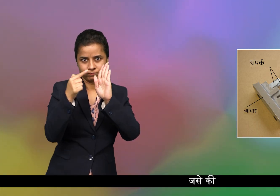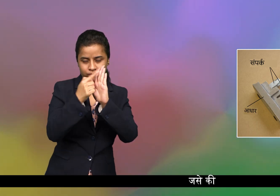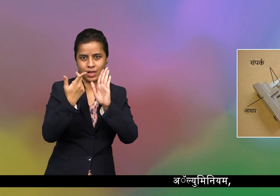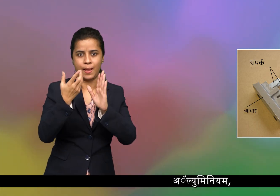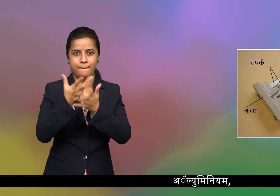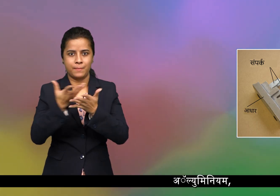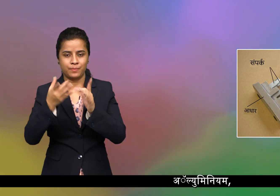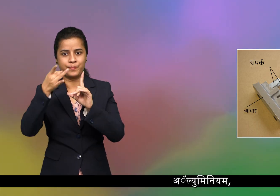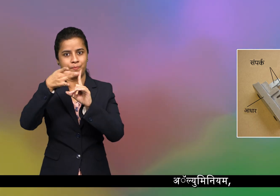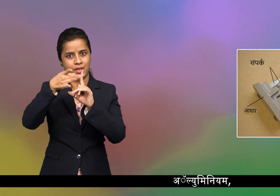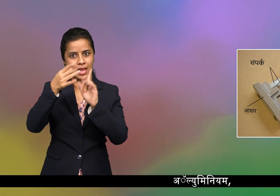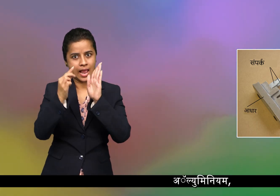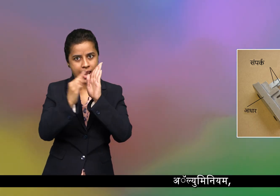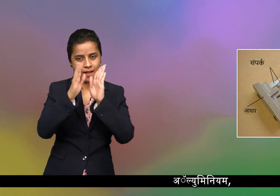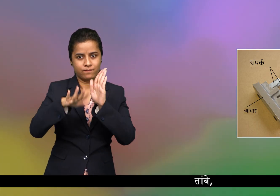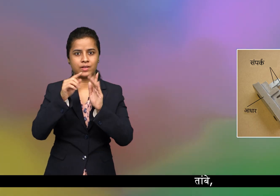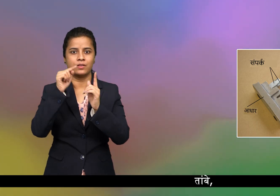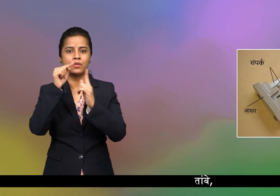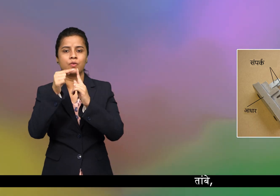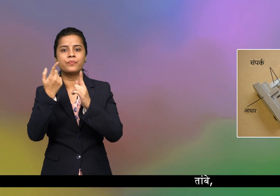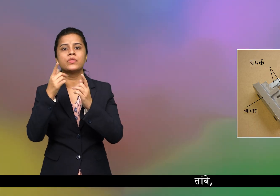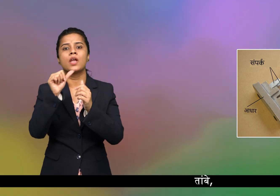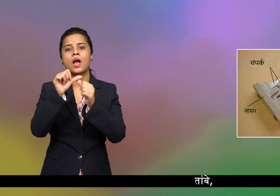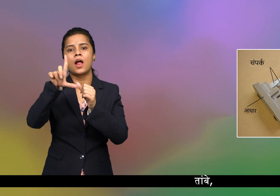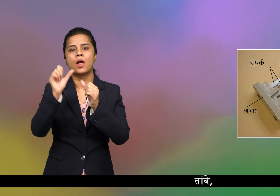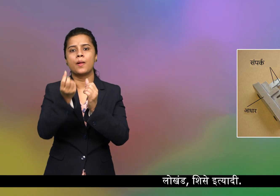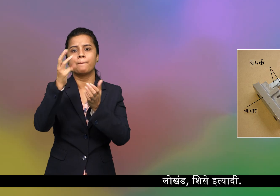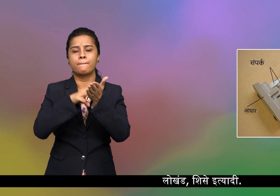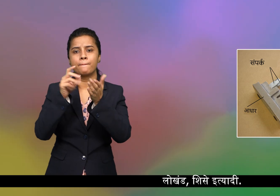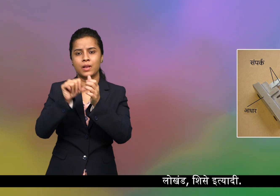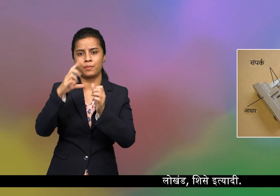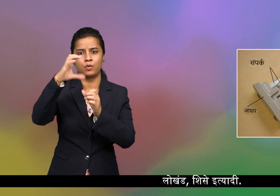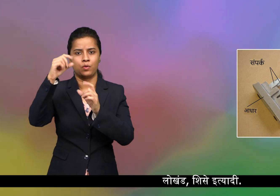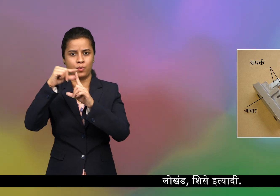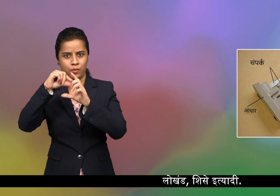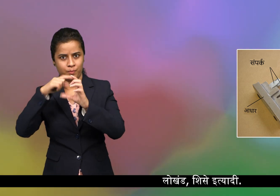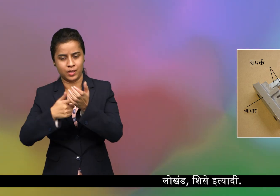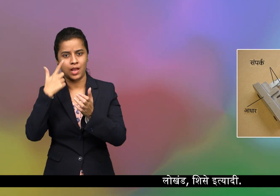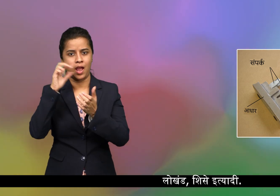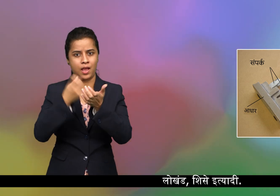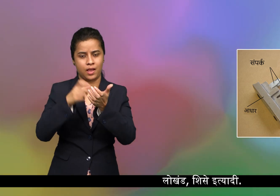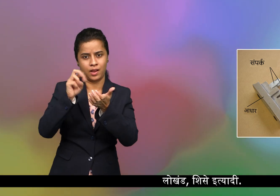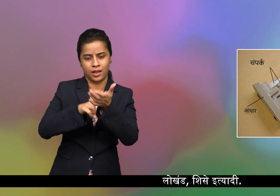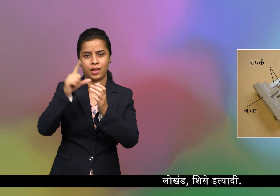की ॲल्युमिनियम, तांबे, लोखंड, शिसे इत्यादी.